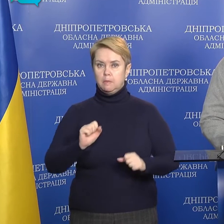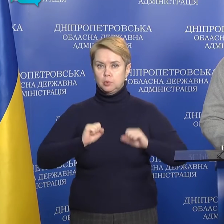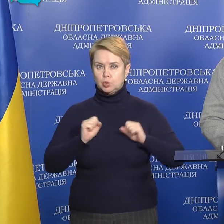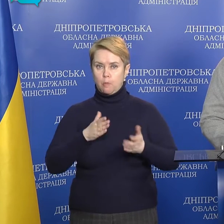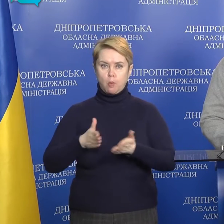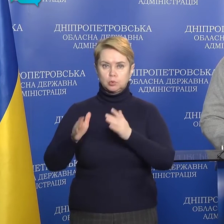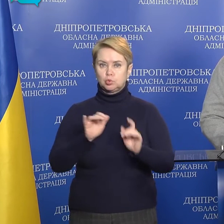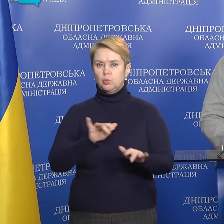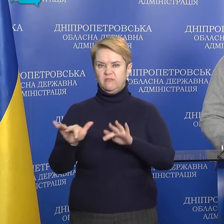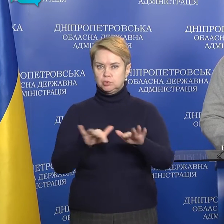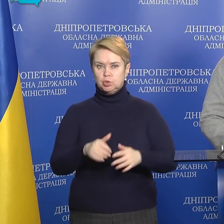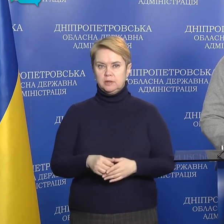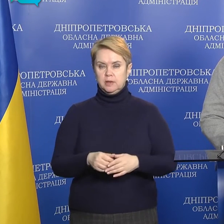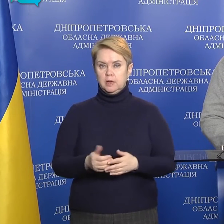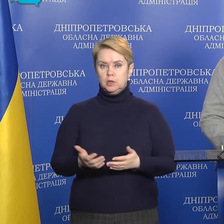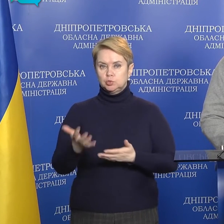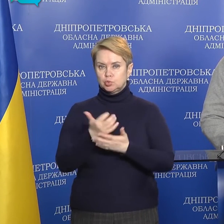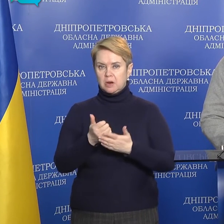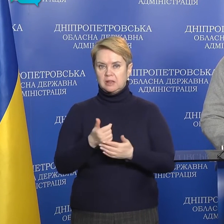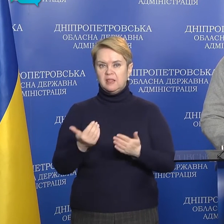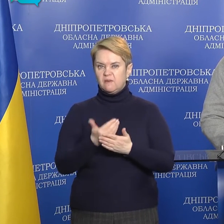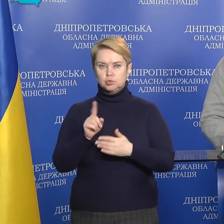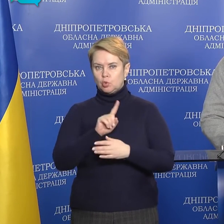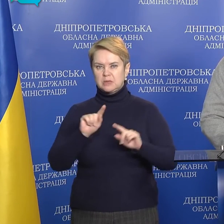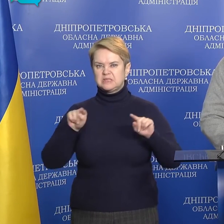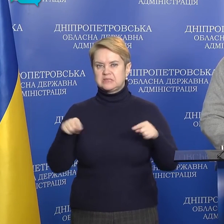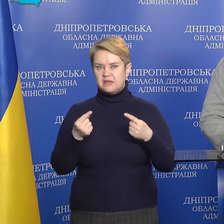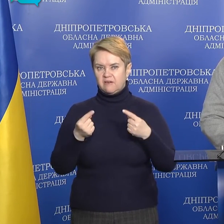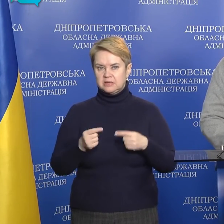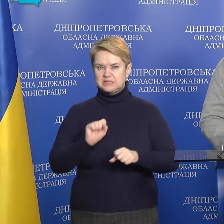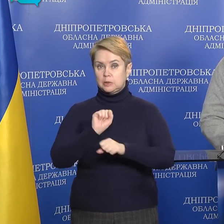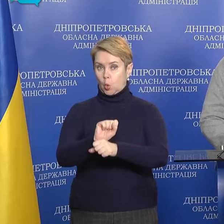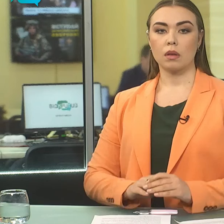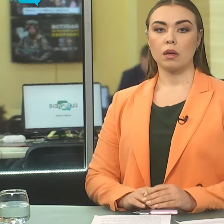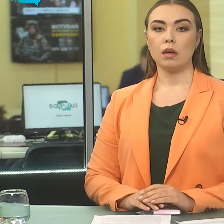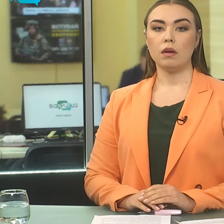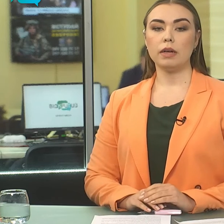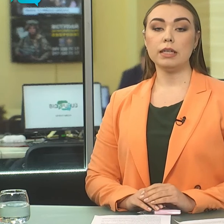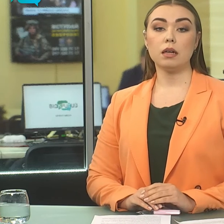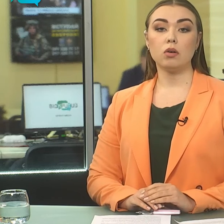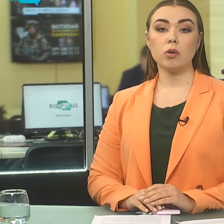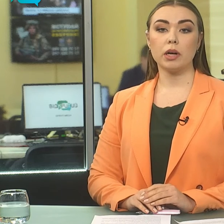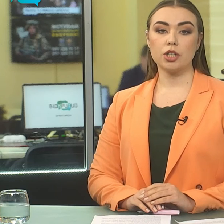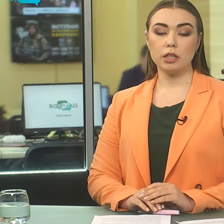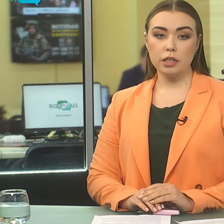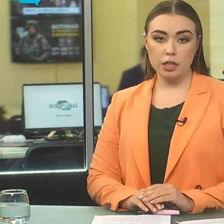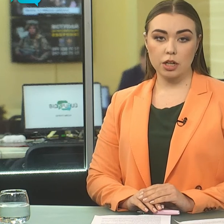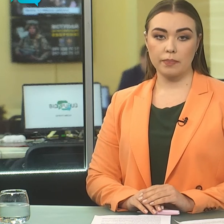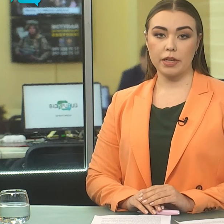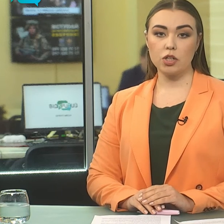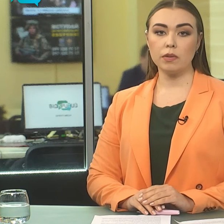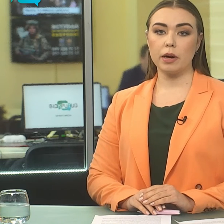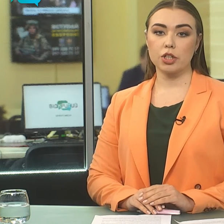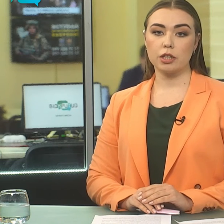по маршруту движения собирать информацию для того, чтобы не создавать заторы. Валіза, коробка чи